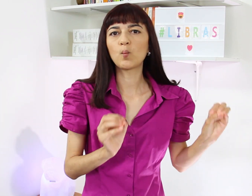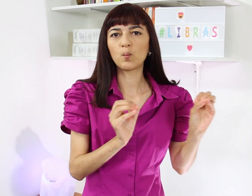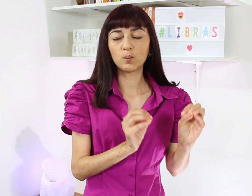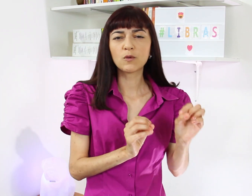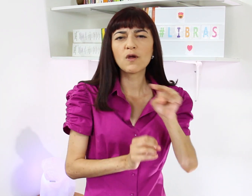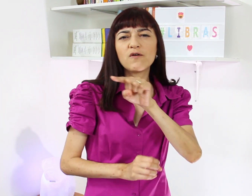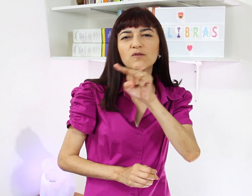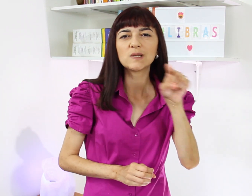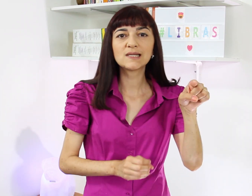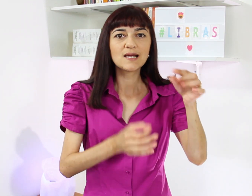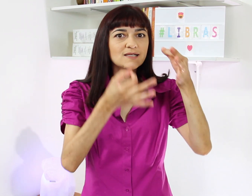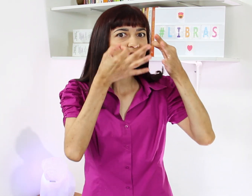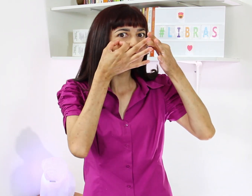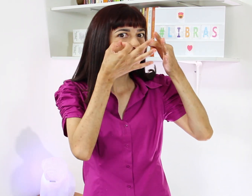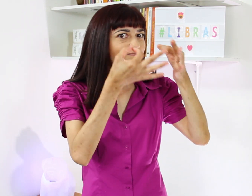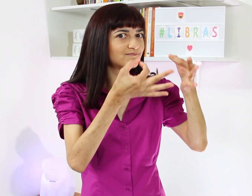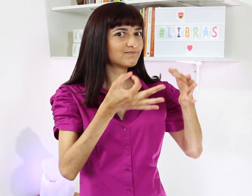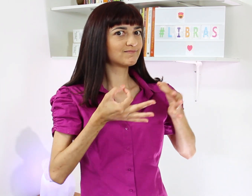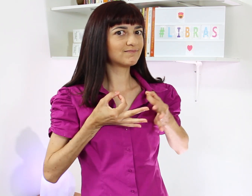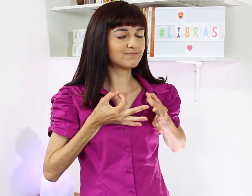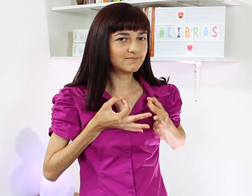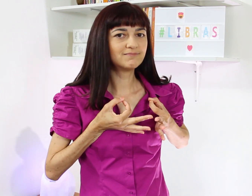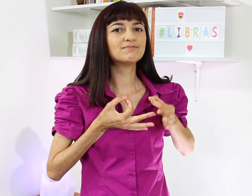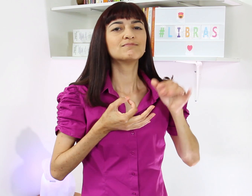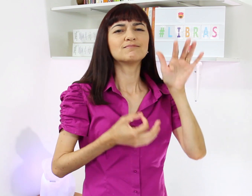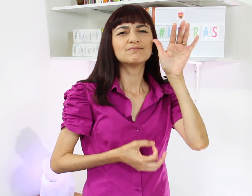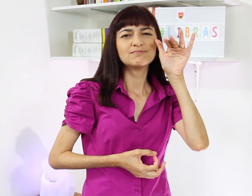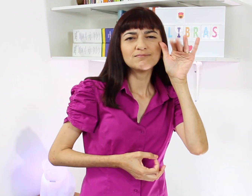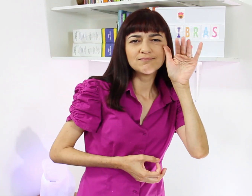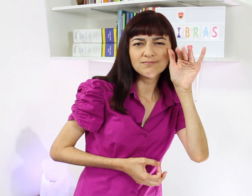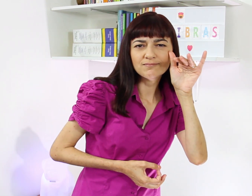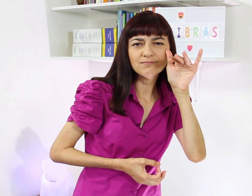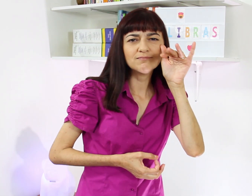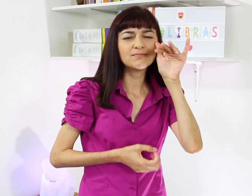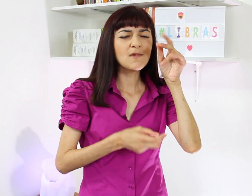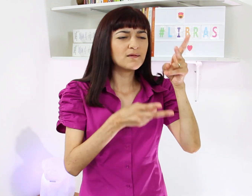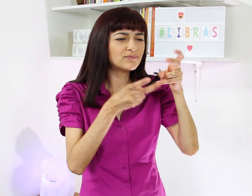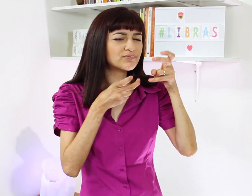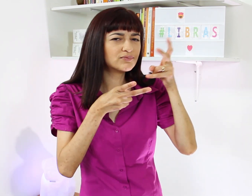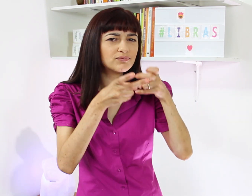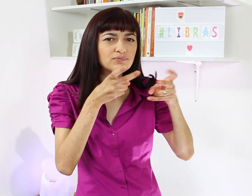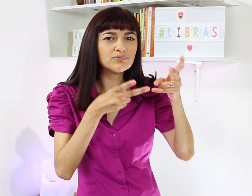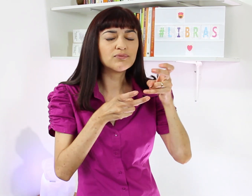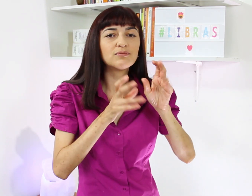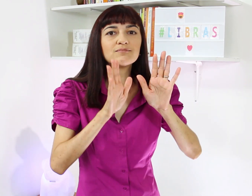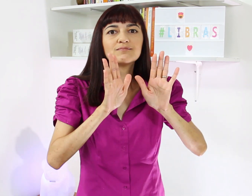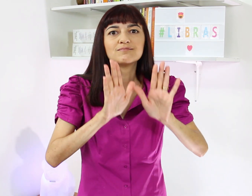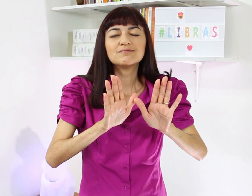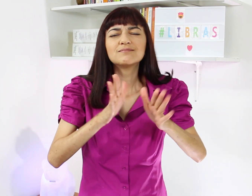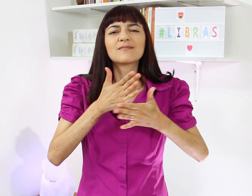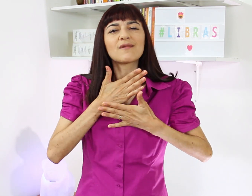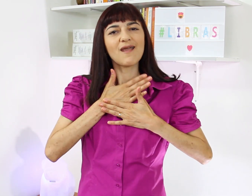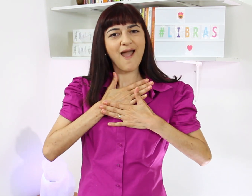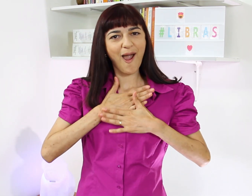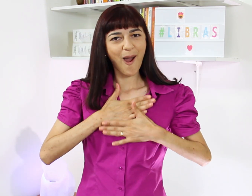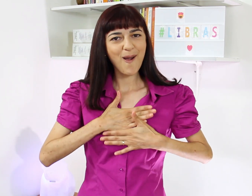portuguesa. Isso mesmo, vocês terão que prestar atenção em mim, tentar pegar tudo aquilo que vocês já aprenderam anteriormente, mas